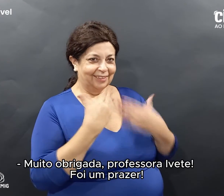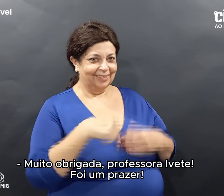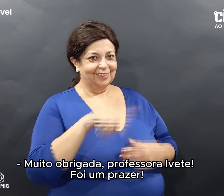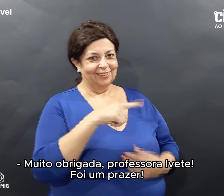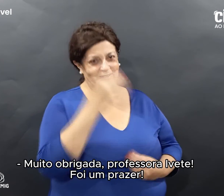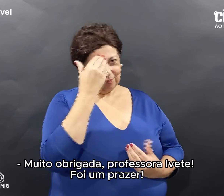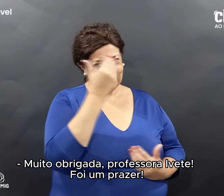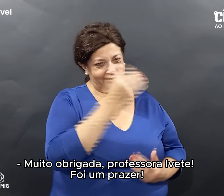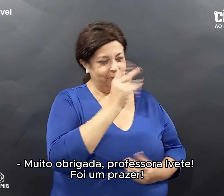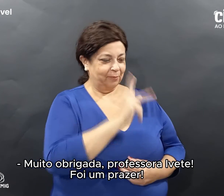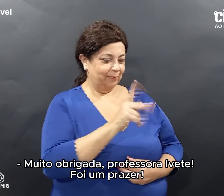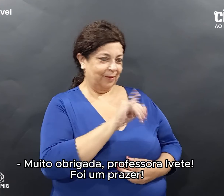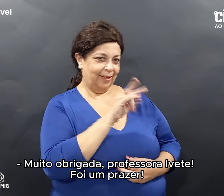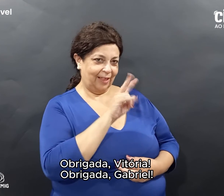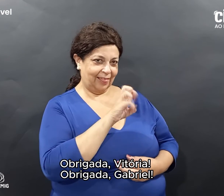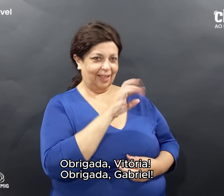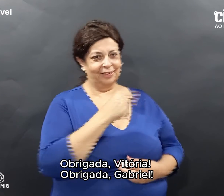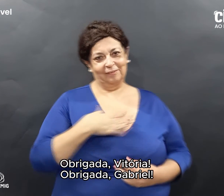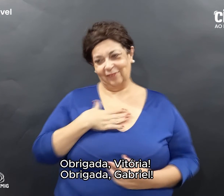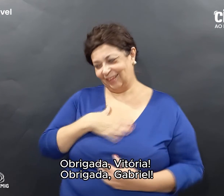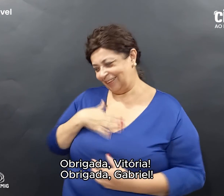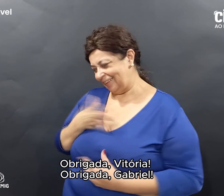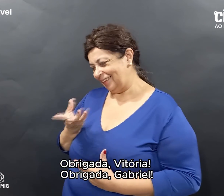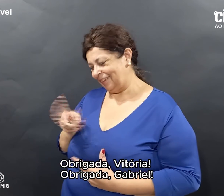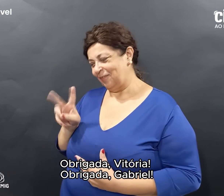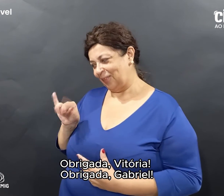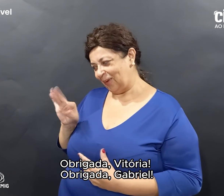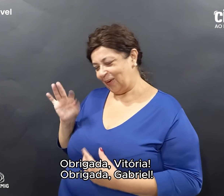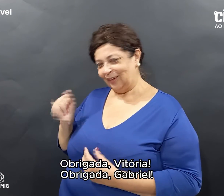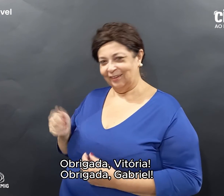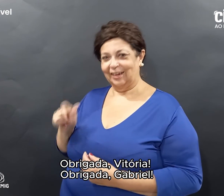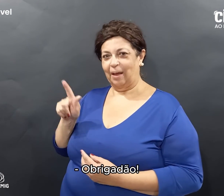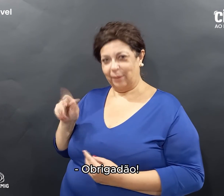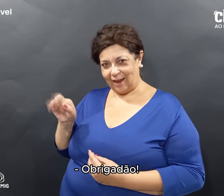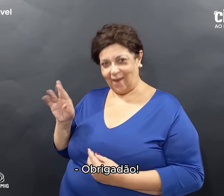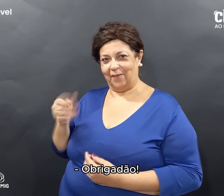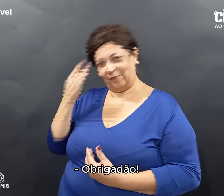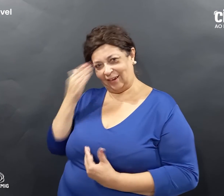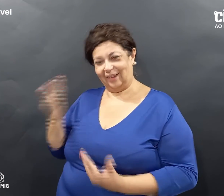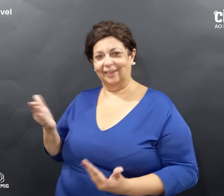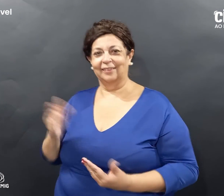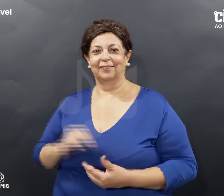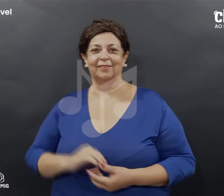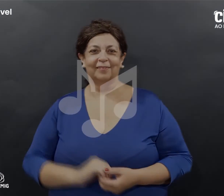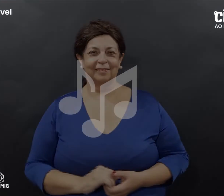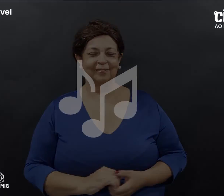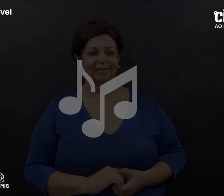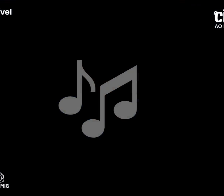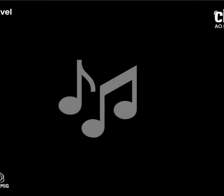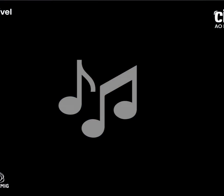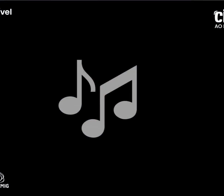Muito obrigada, professora Ivete, foi um prazer. Obrigada, Vitória. Obrigada, Gabriel. Obrigadão.